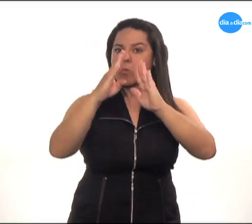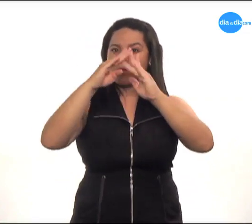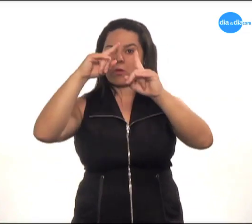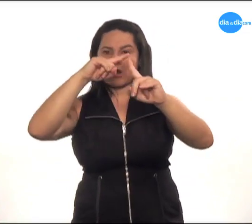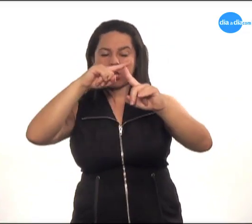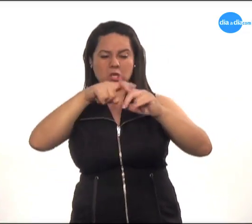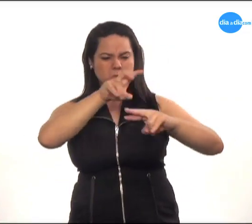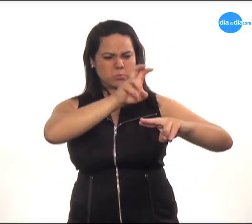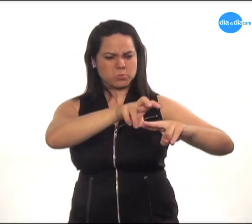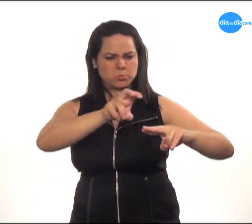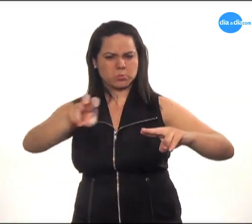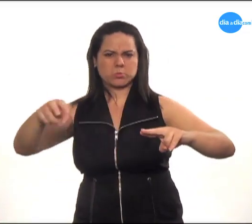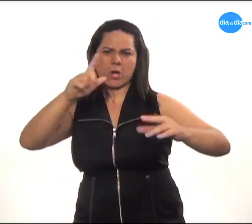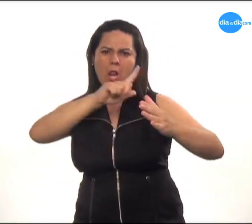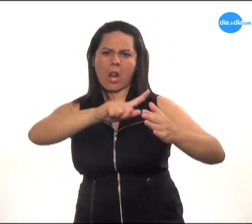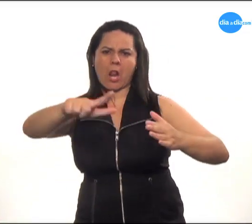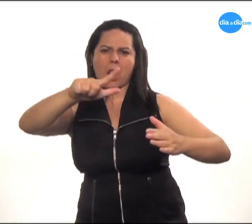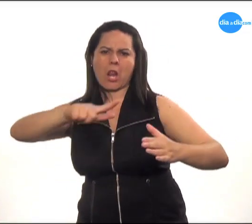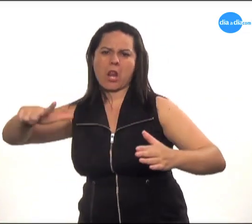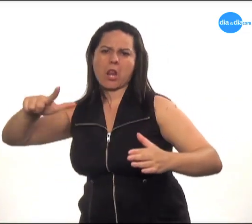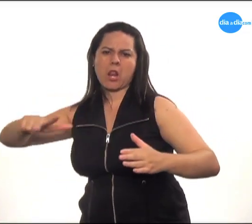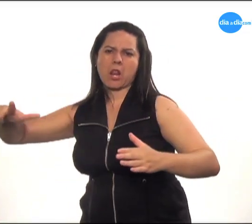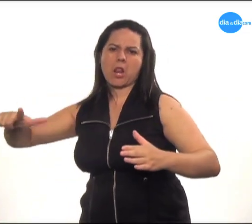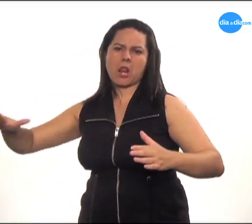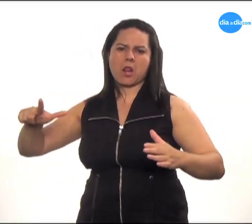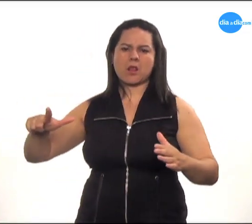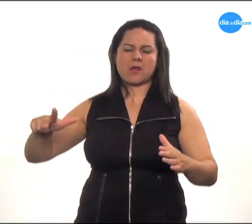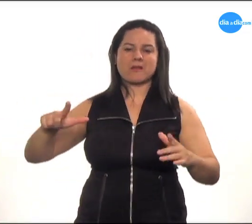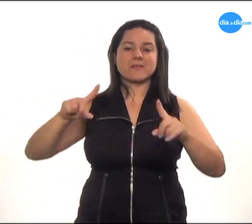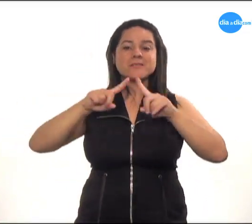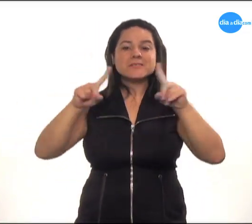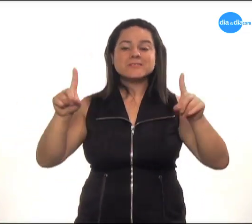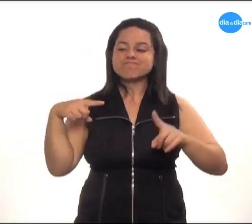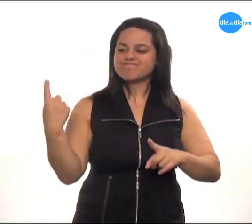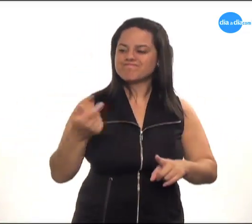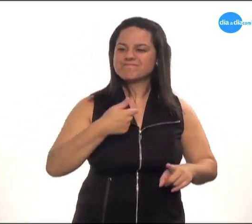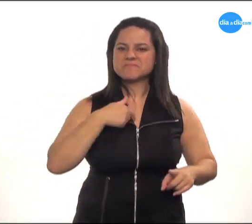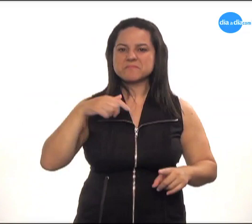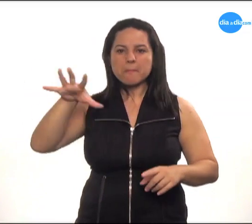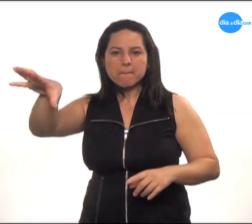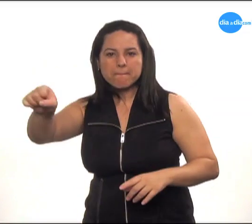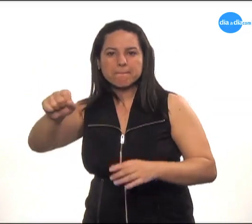nós vamos criticar todo mundo, mas dificilmente a gente vai lá pegar um pano e limpar.